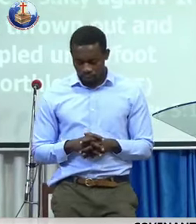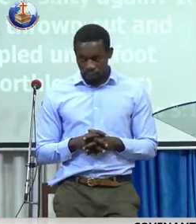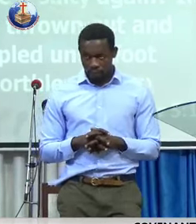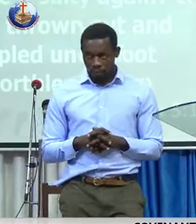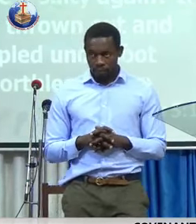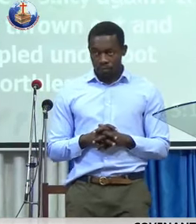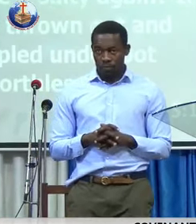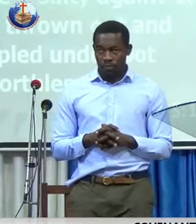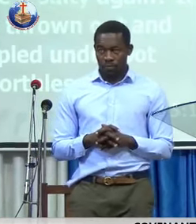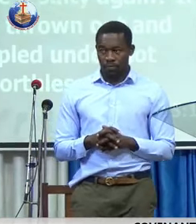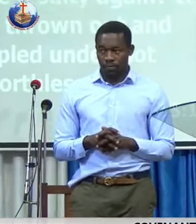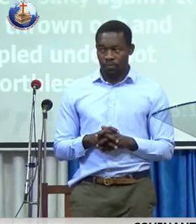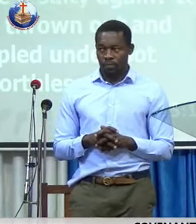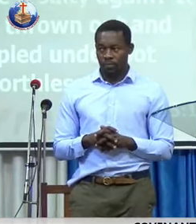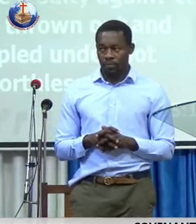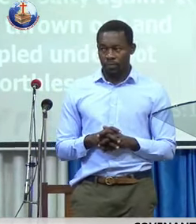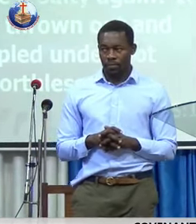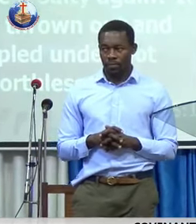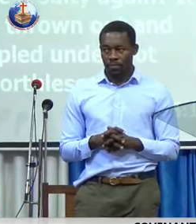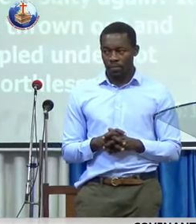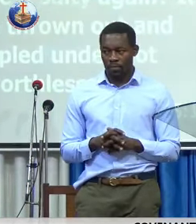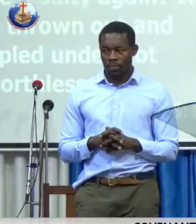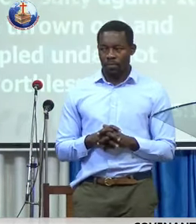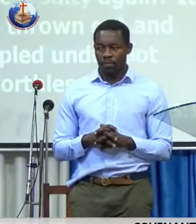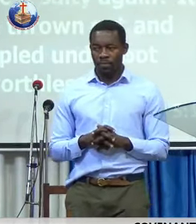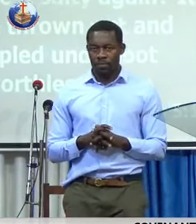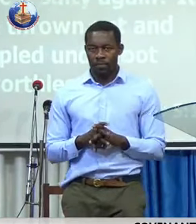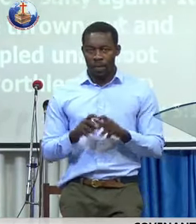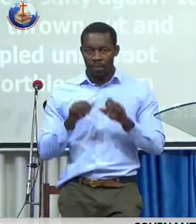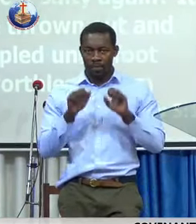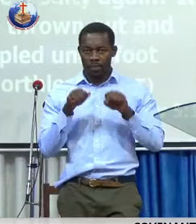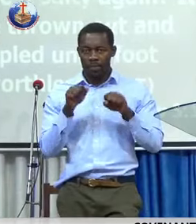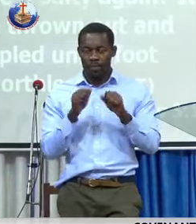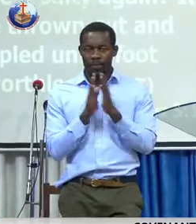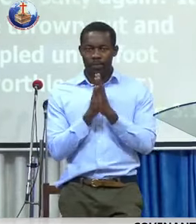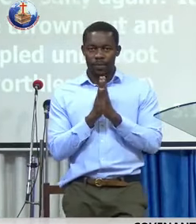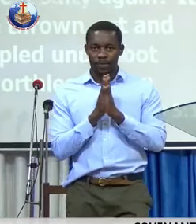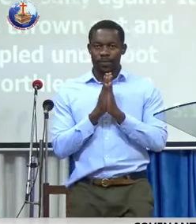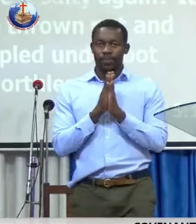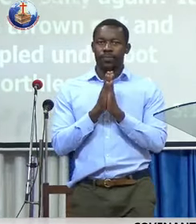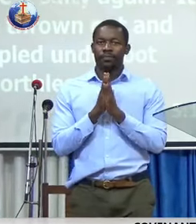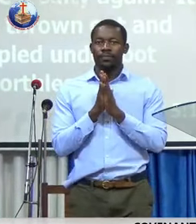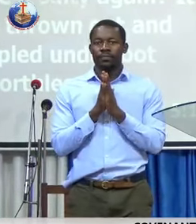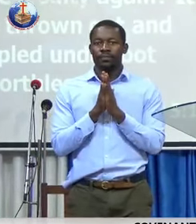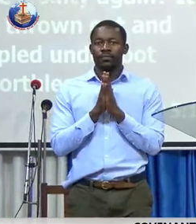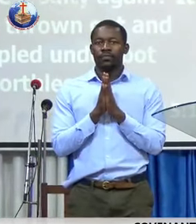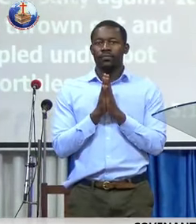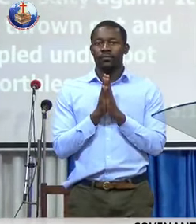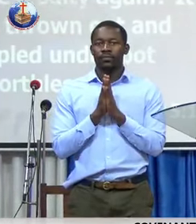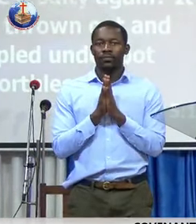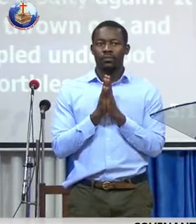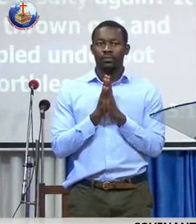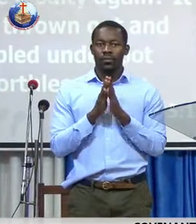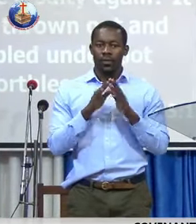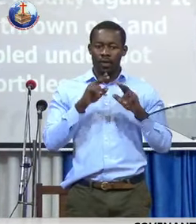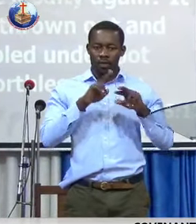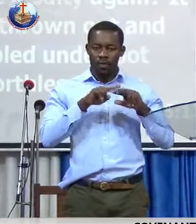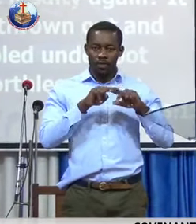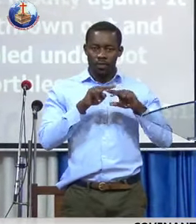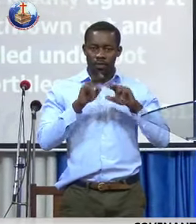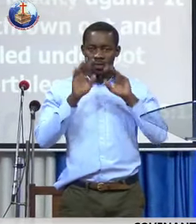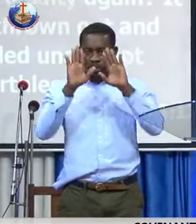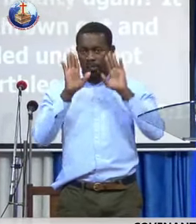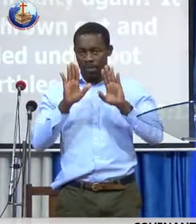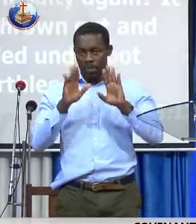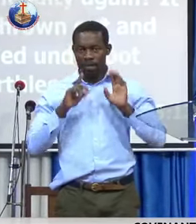Amen. Amen. I just want us to pray. Nataka tuombe. Salt is very important